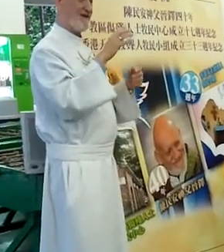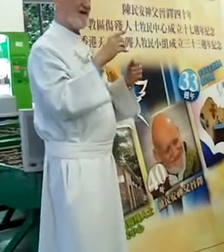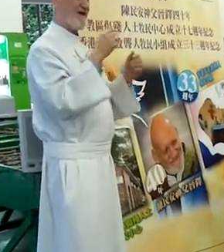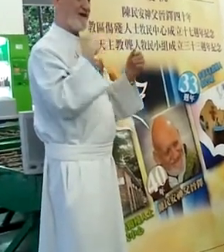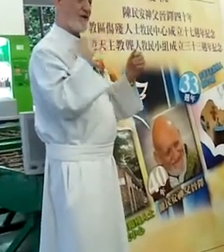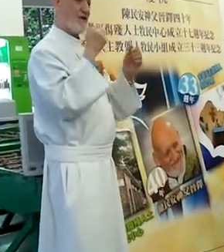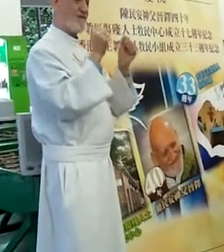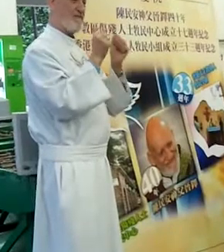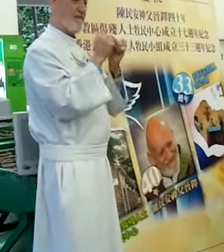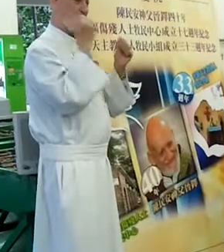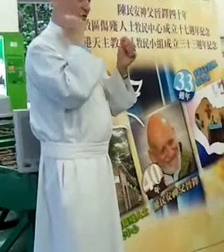天主教的神父。